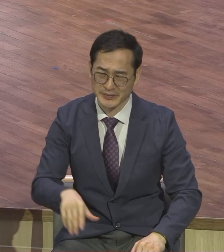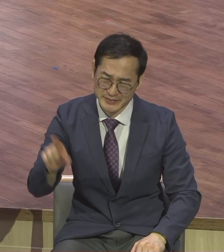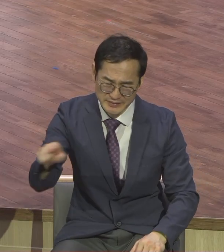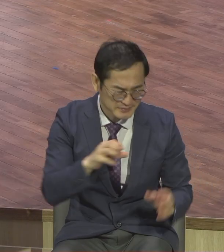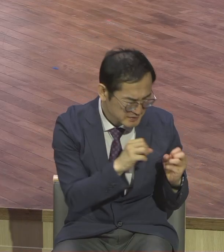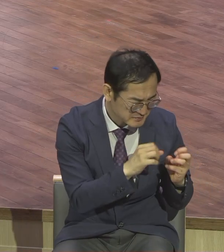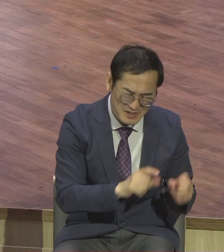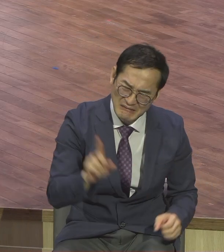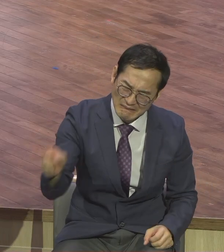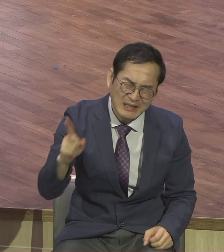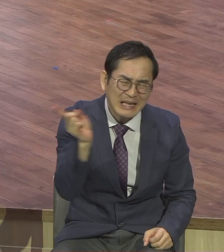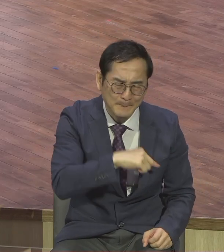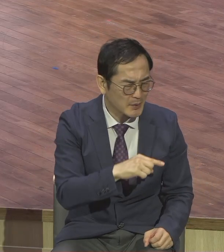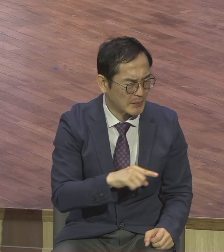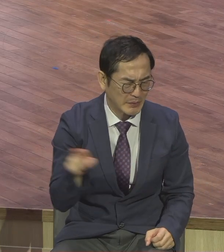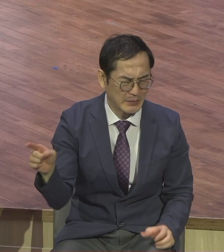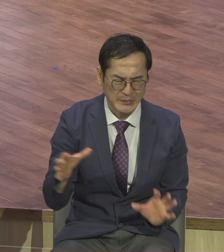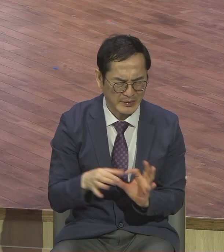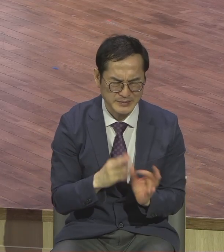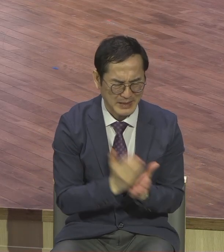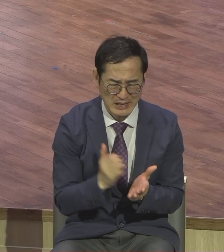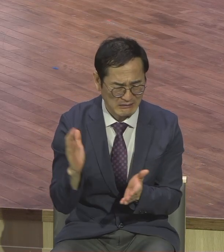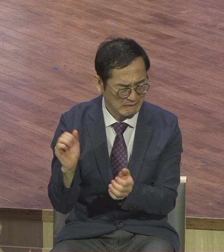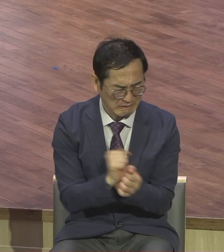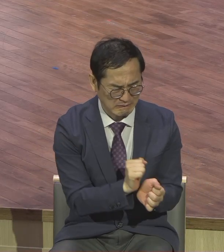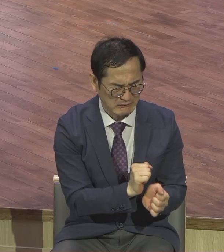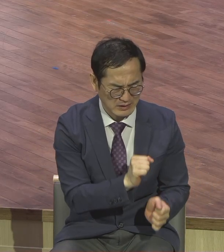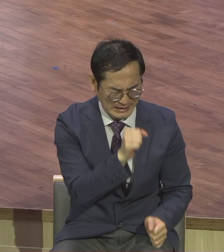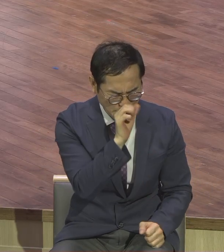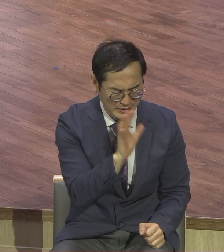수군수군수군대지요. 율법이지요.